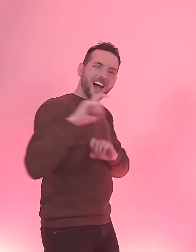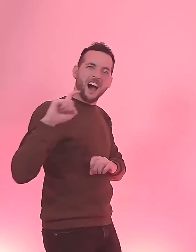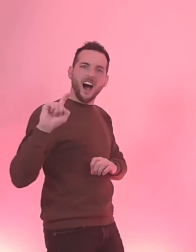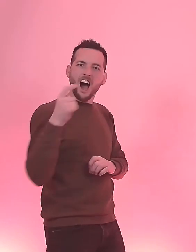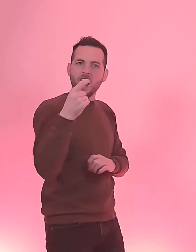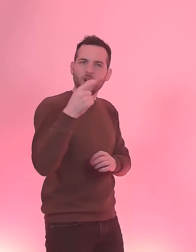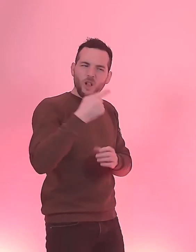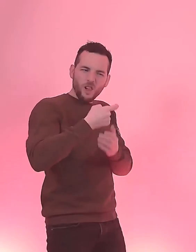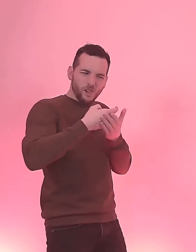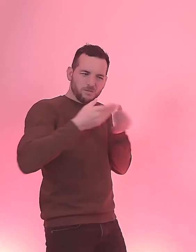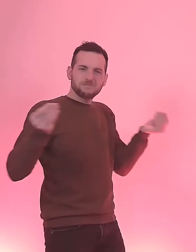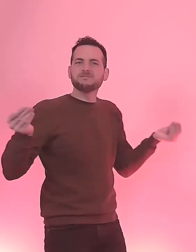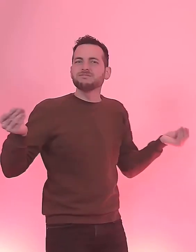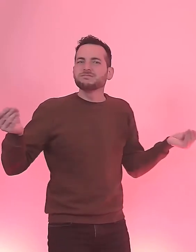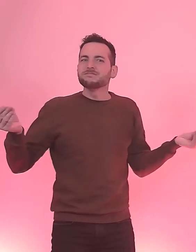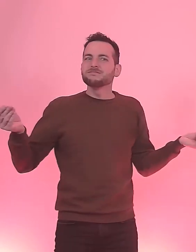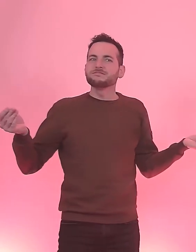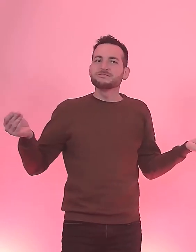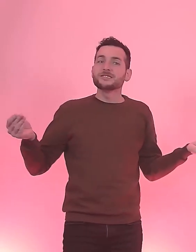ja